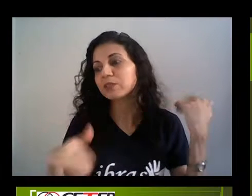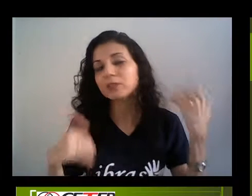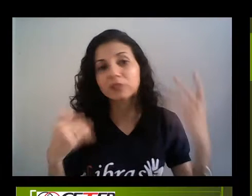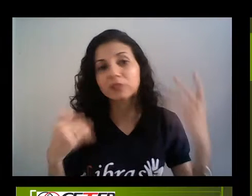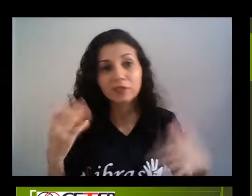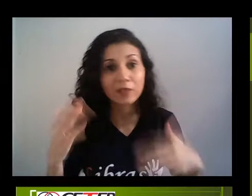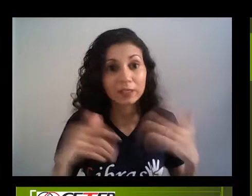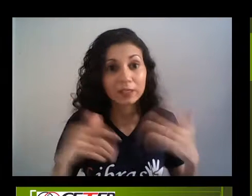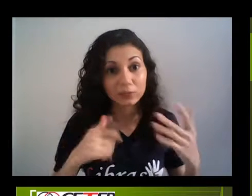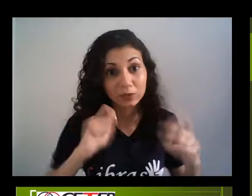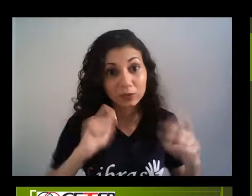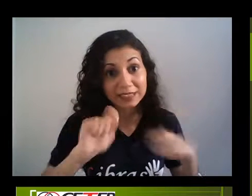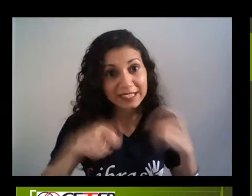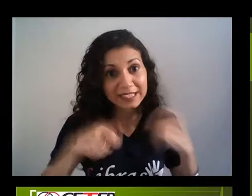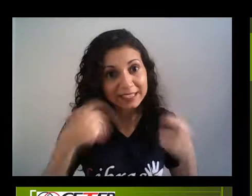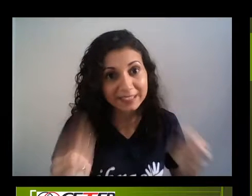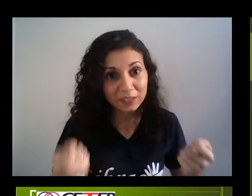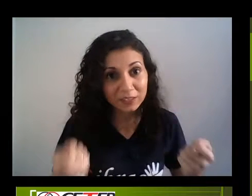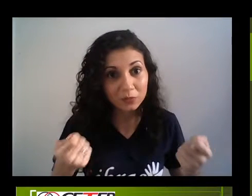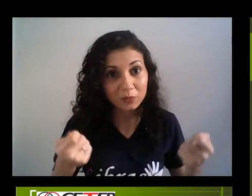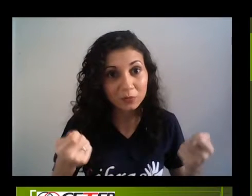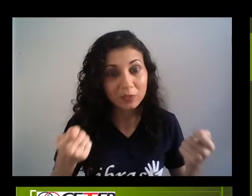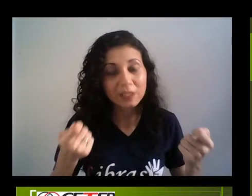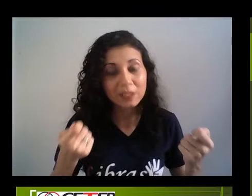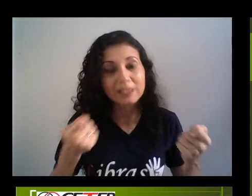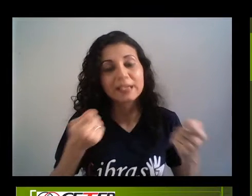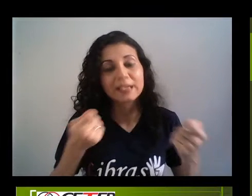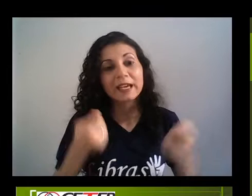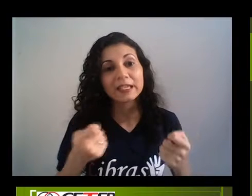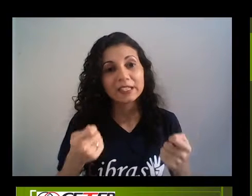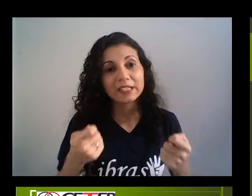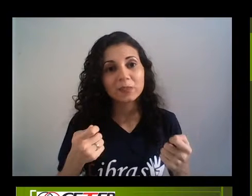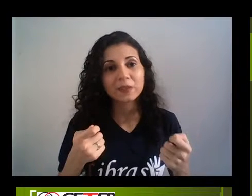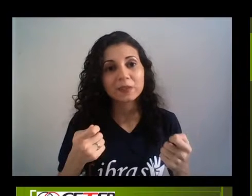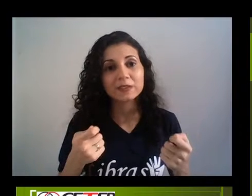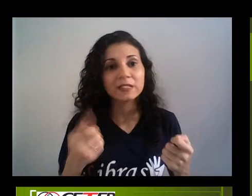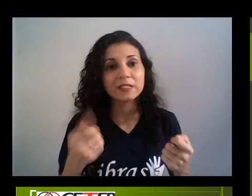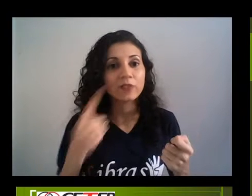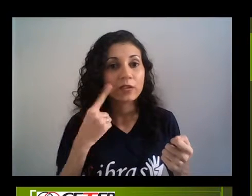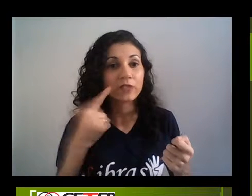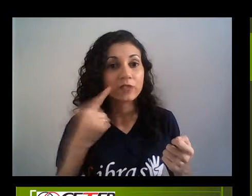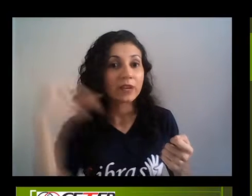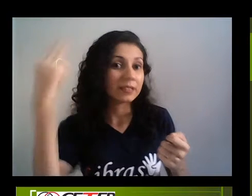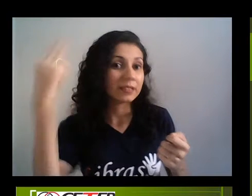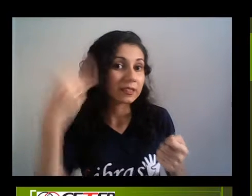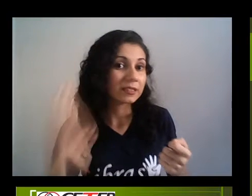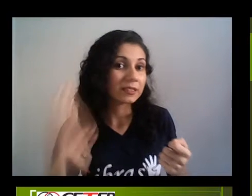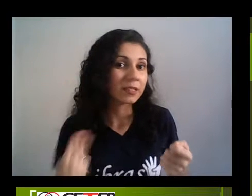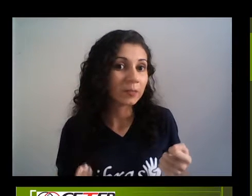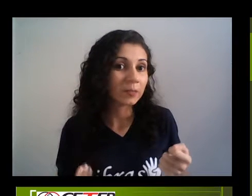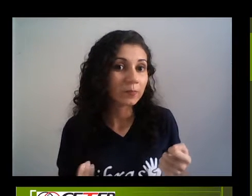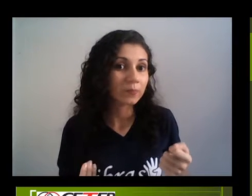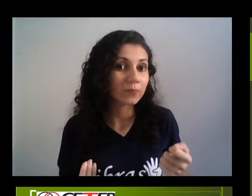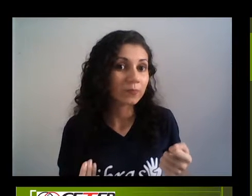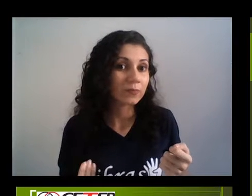as pessoas estão falando, estão sinalizando em libras e alguém faz